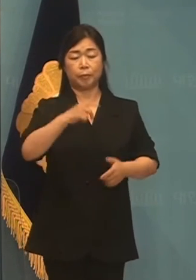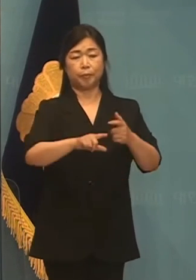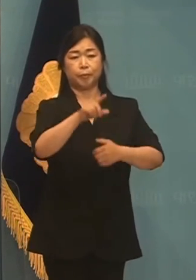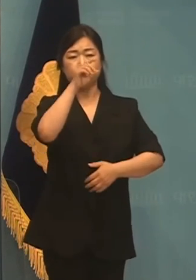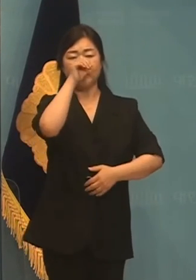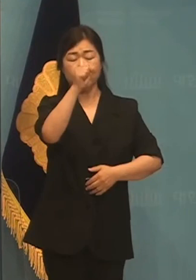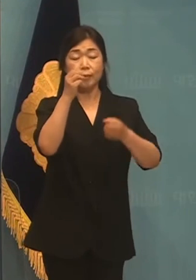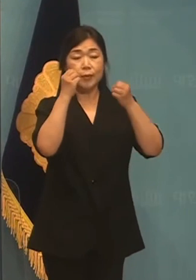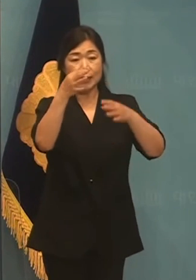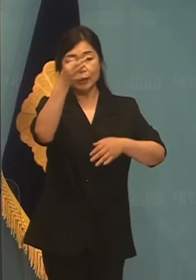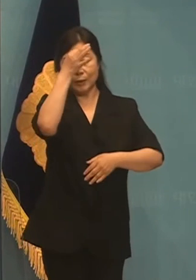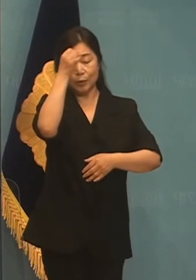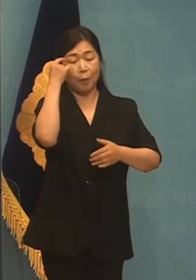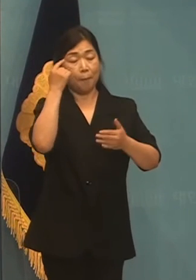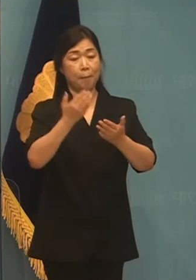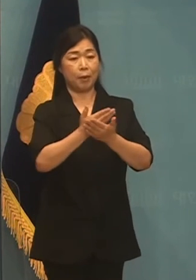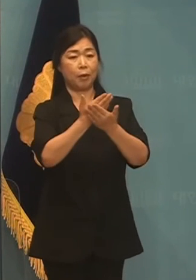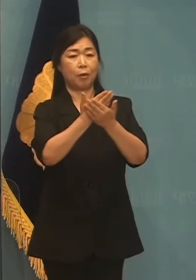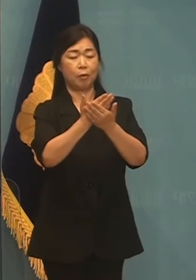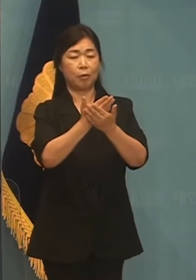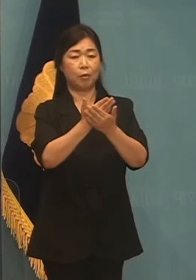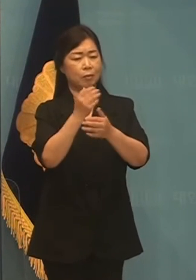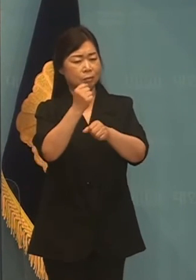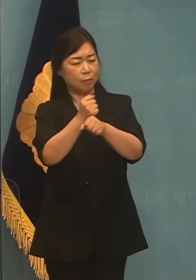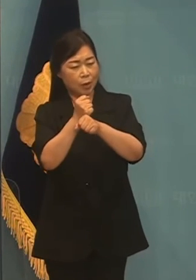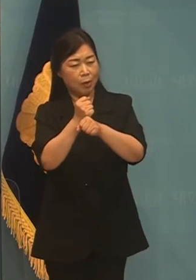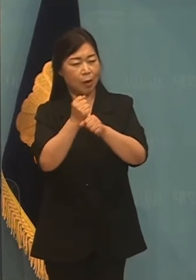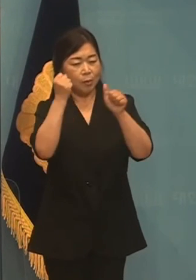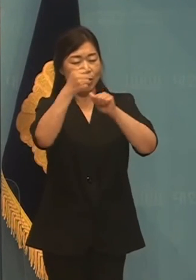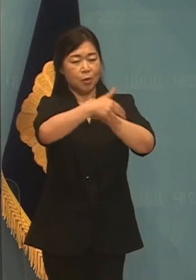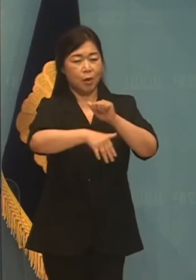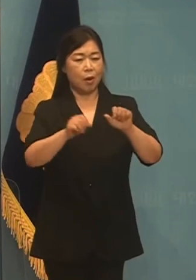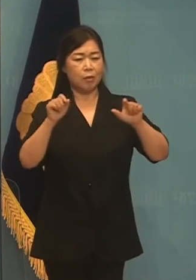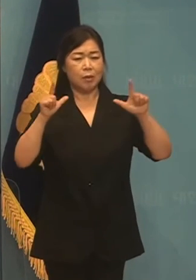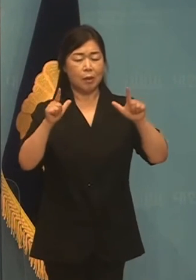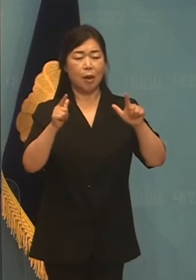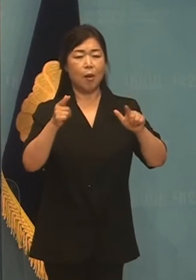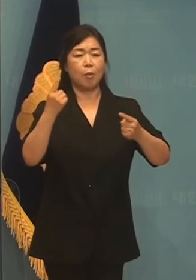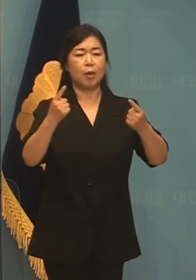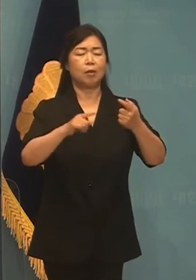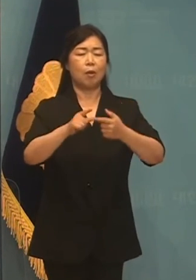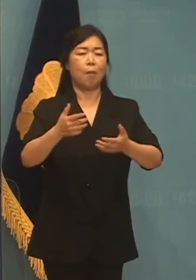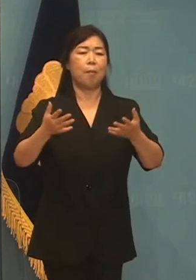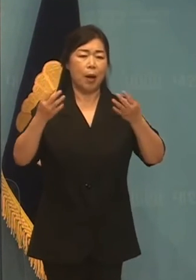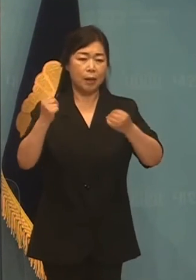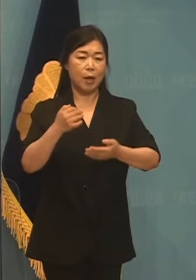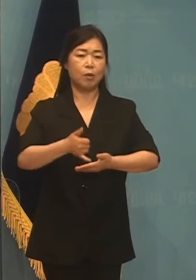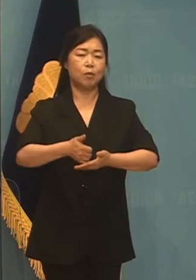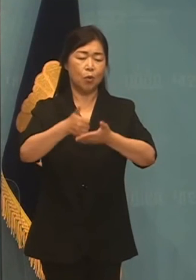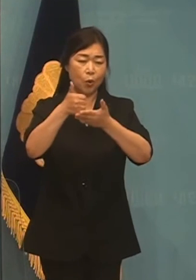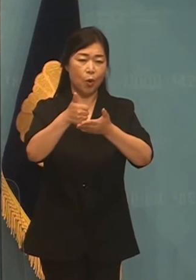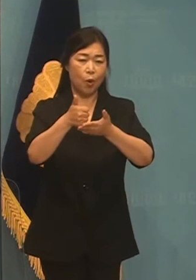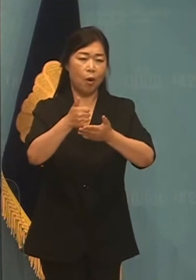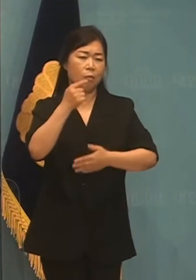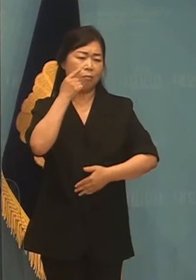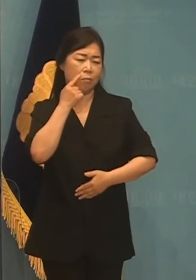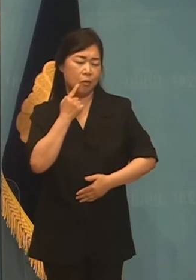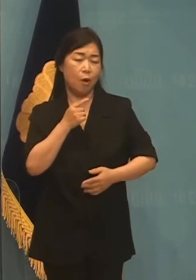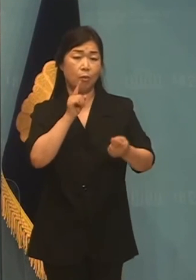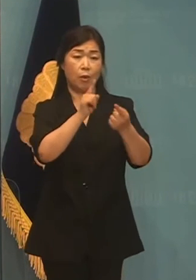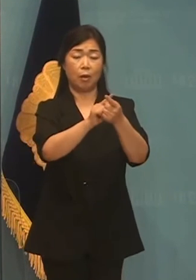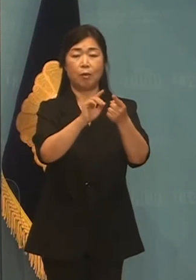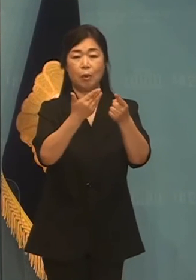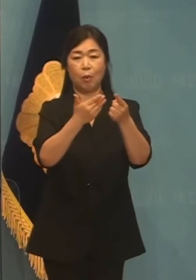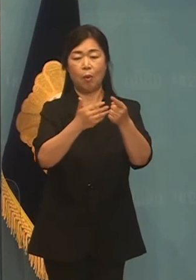좋은 신기술을 개발해서 스포츠 스타들 이상으로 존경과 부러움의 대상이